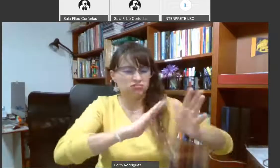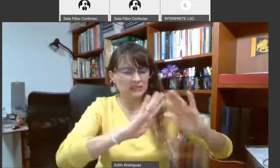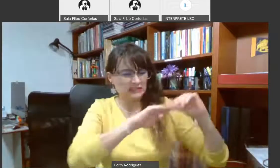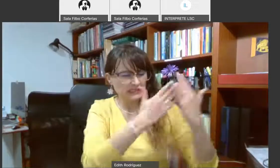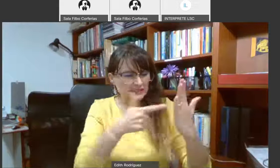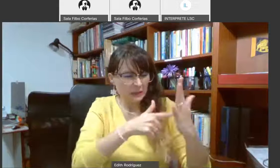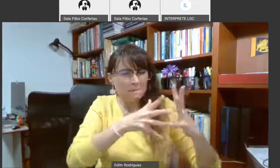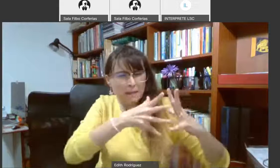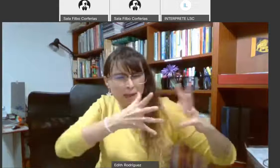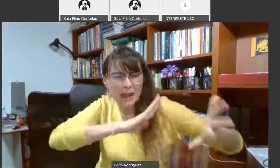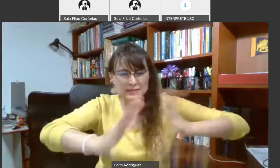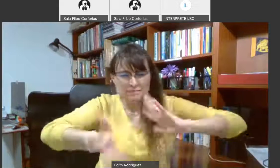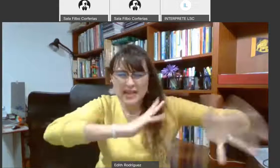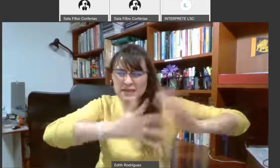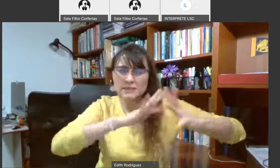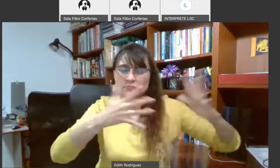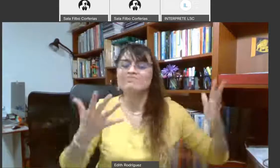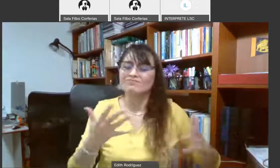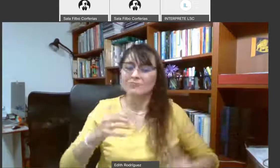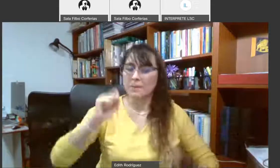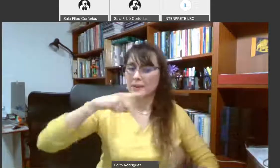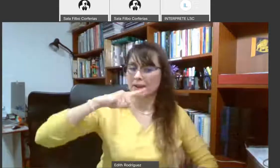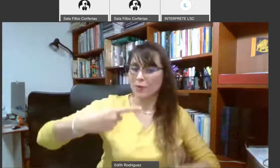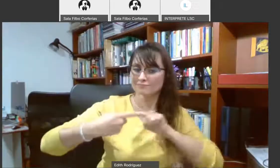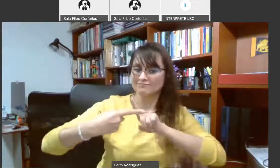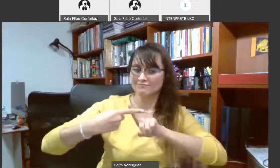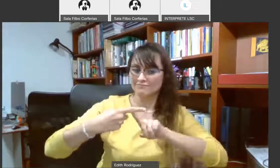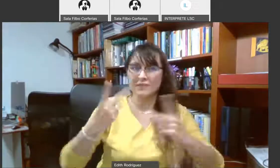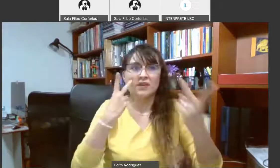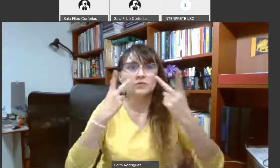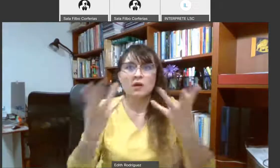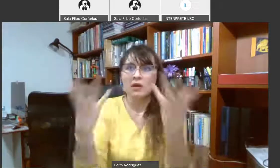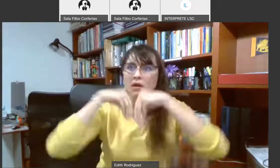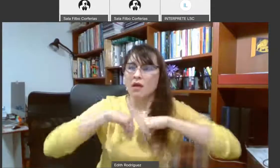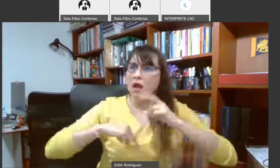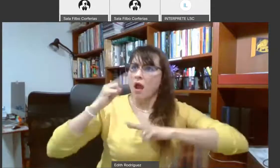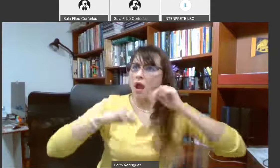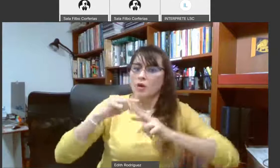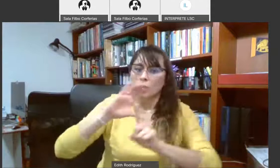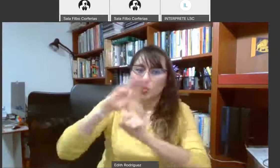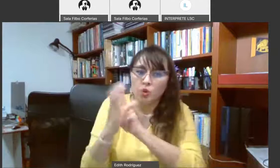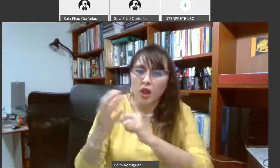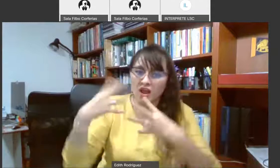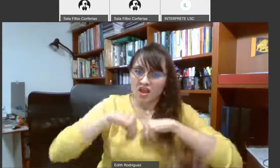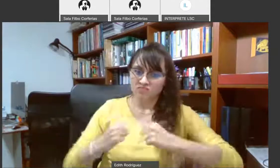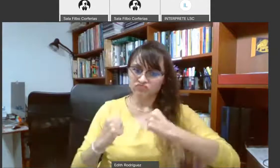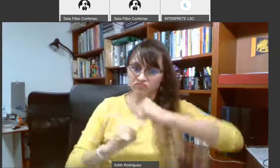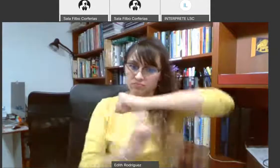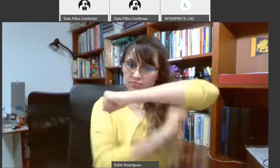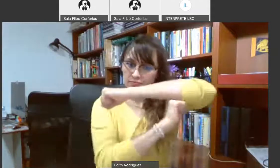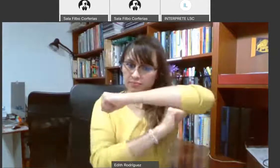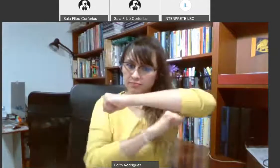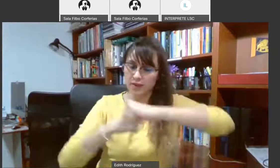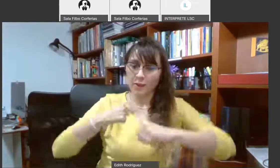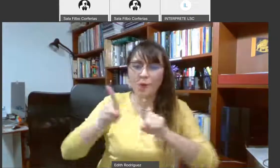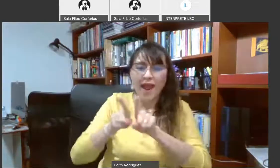Bueno, esa pregunta es muy importante y es importante porque sí necesitamos unos textos en esta primera lengua, que es la lengua de señas, que